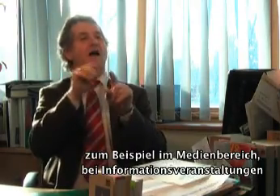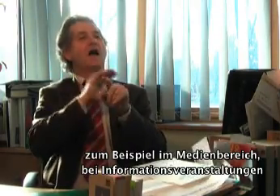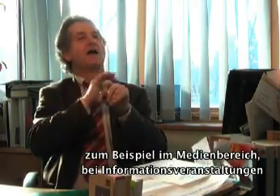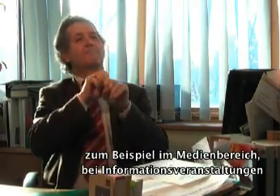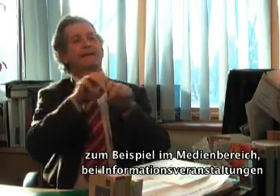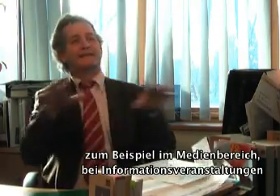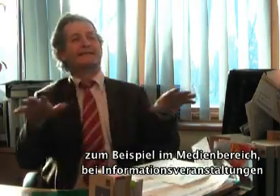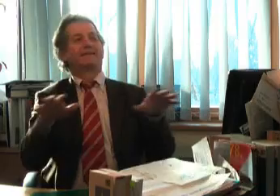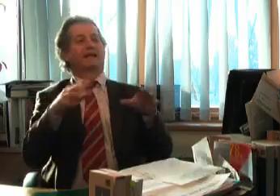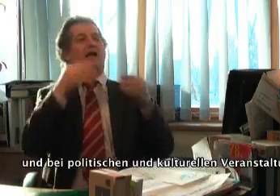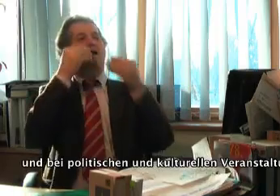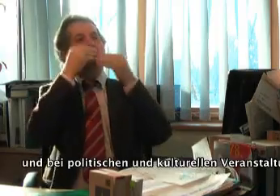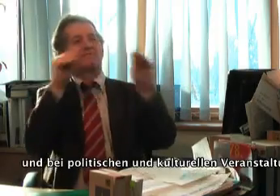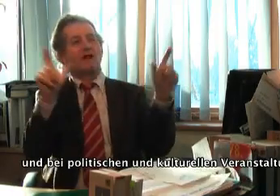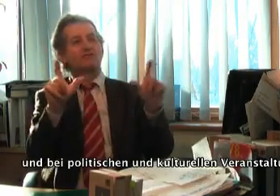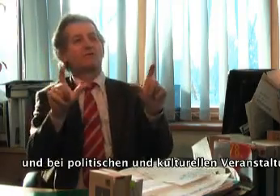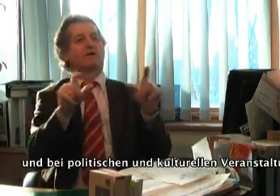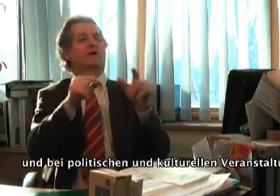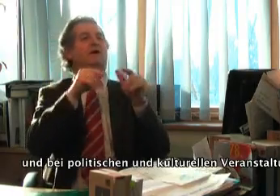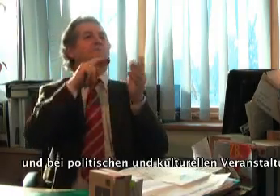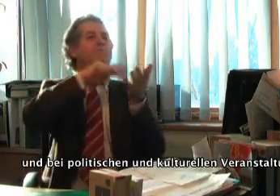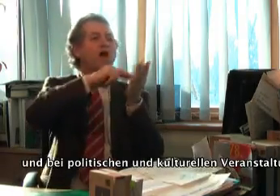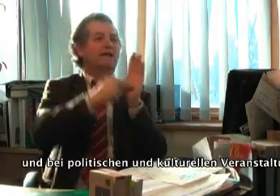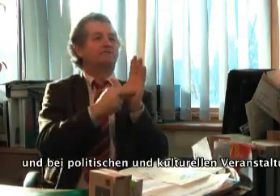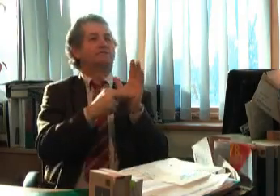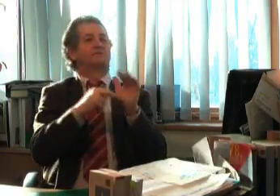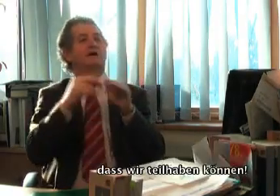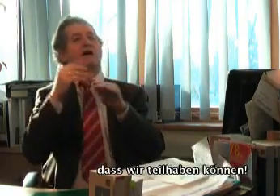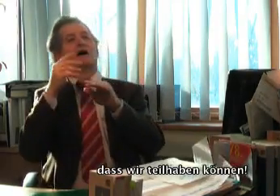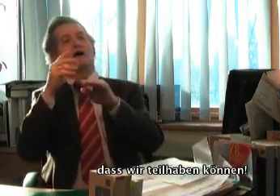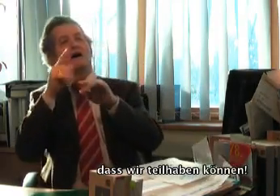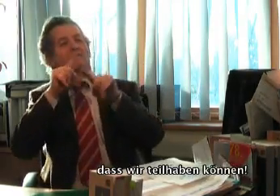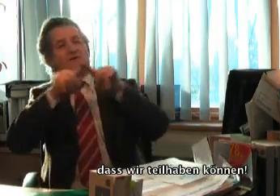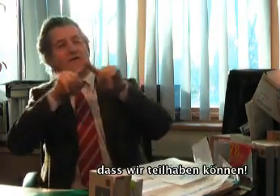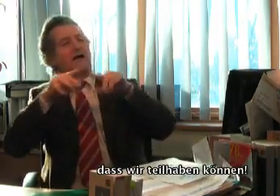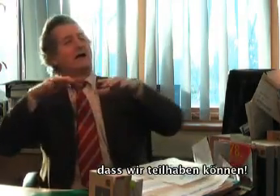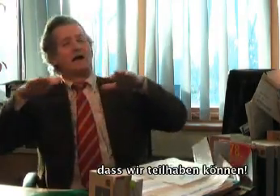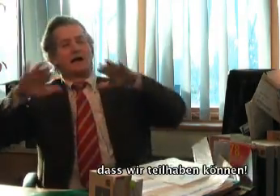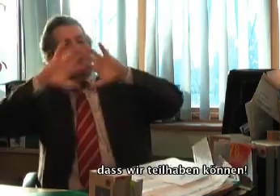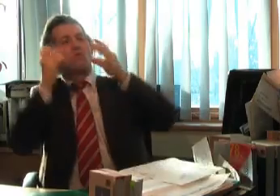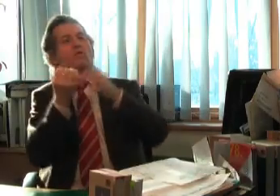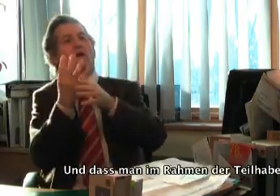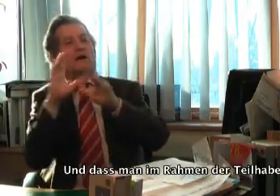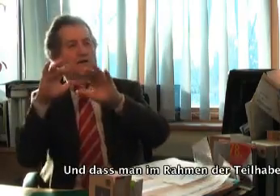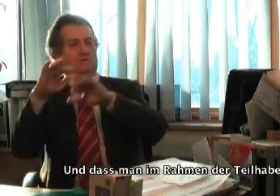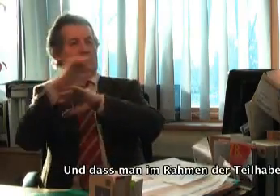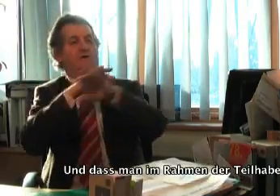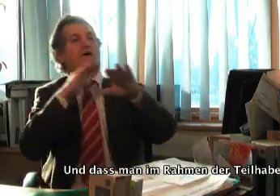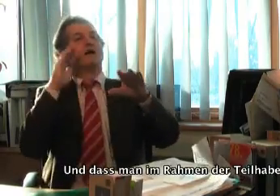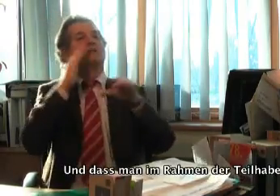bei Informationsveranstaltungen und bei politischen und Kulturveranstaltungen, dass wir eben teilhaben können. Und